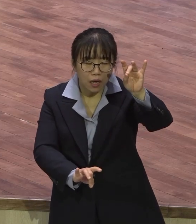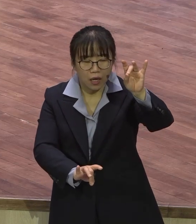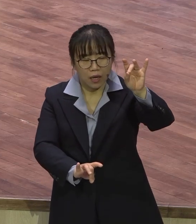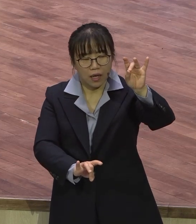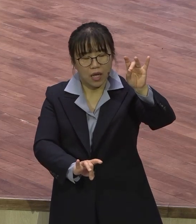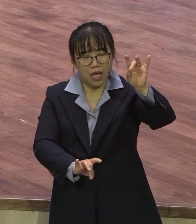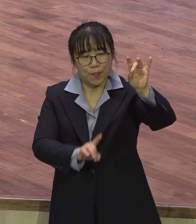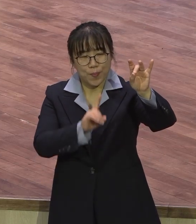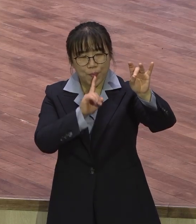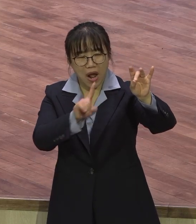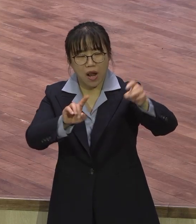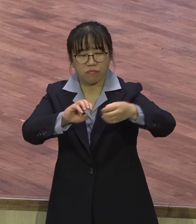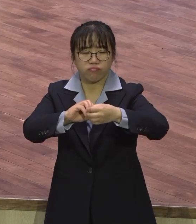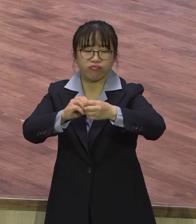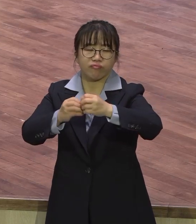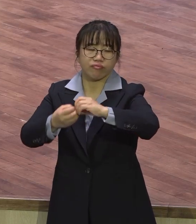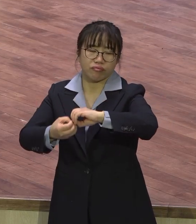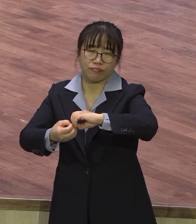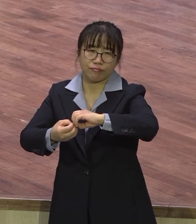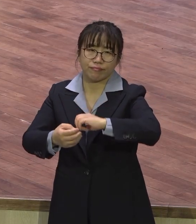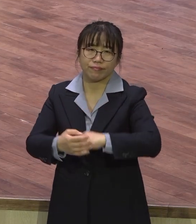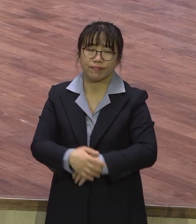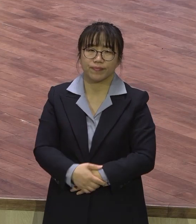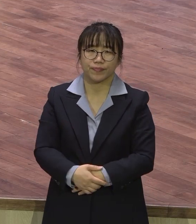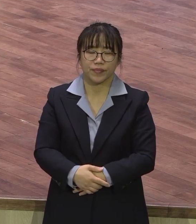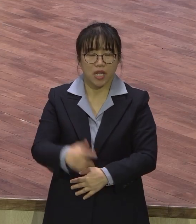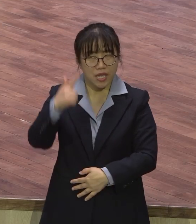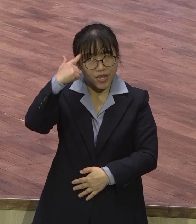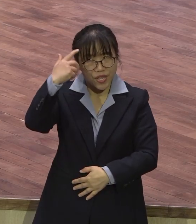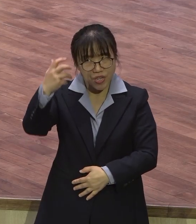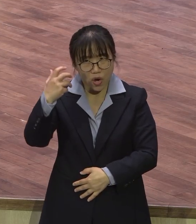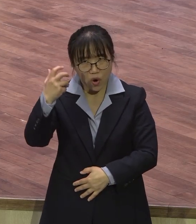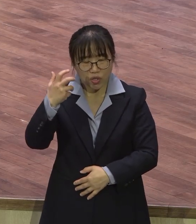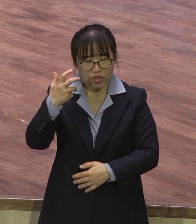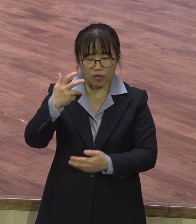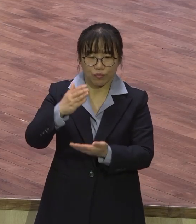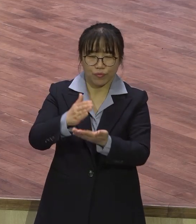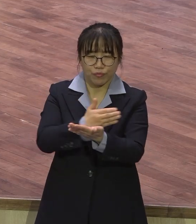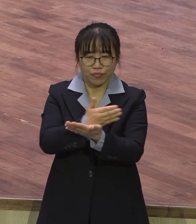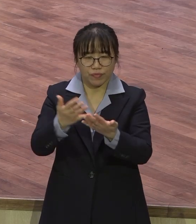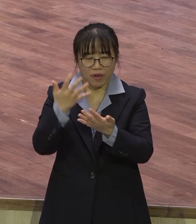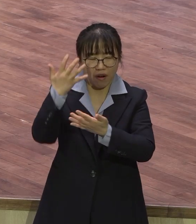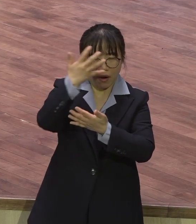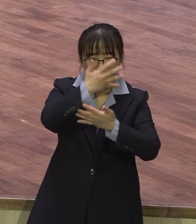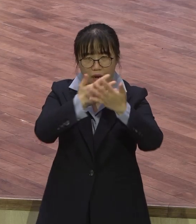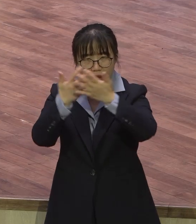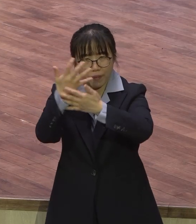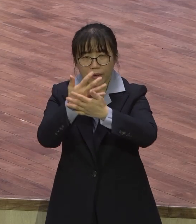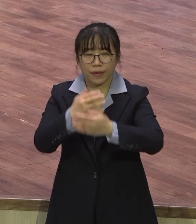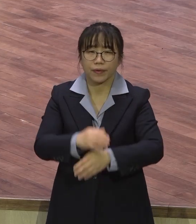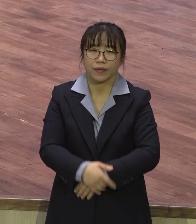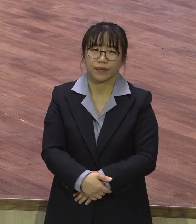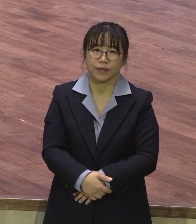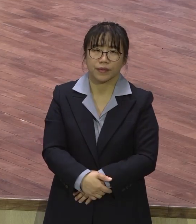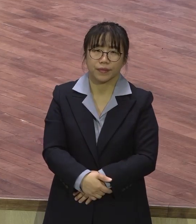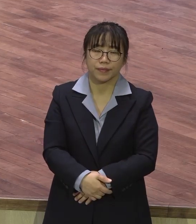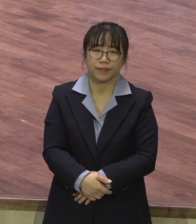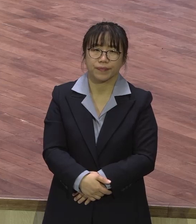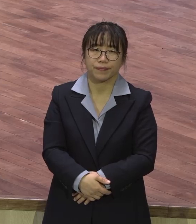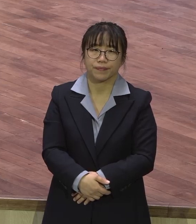합리화를 시켜놨어요 정말 영적 분명을 가지지 못하면 못 봐요 하나님의 말씀이